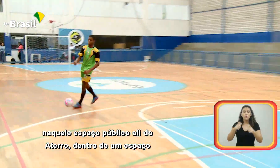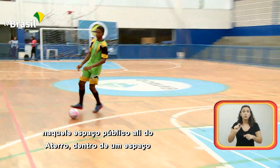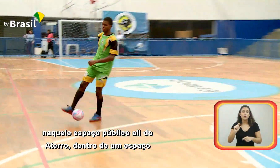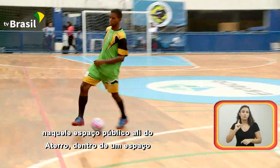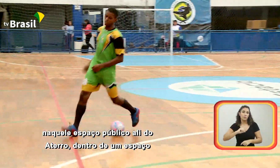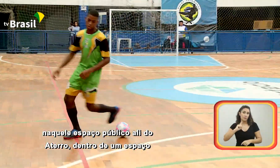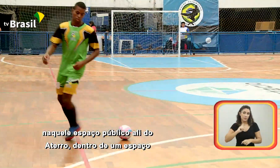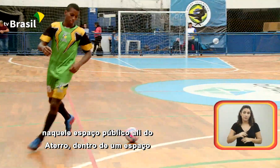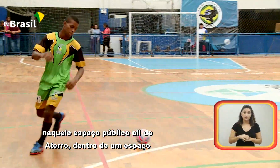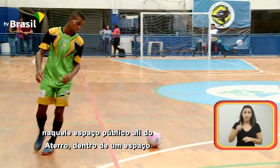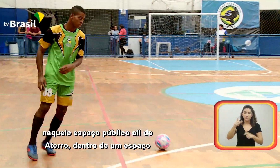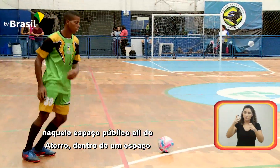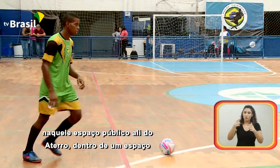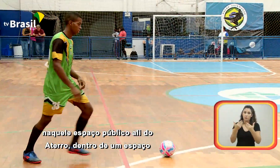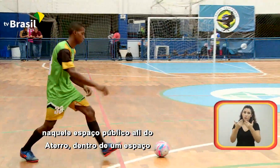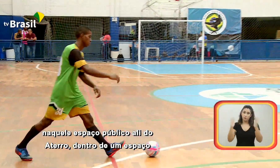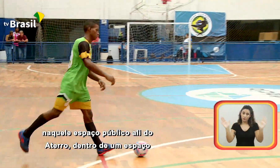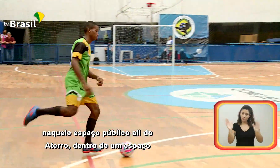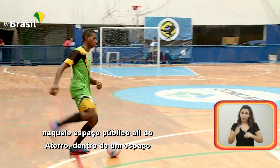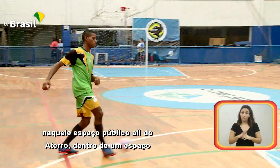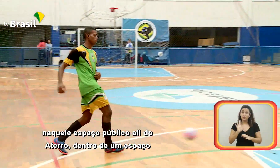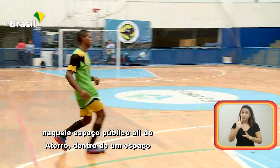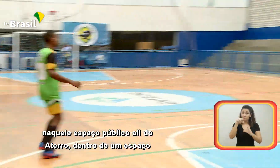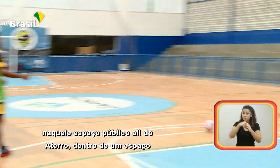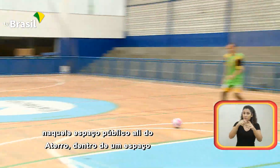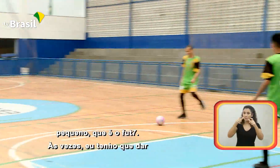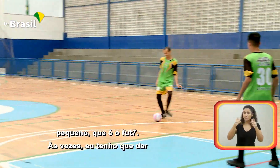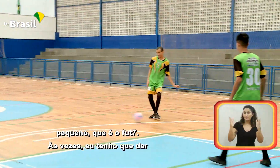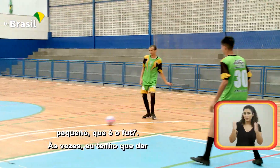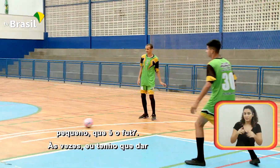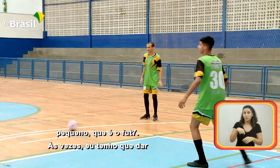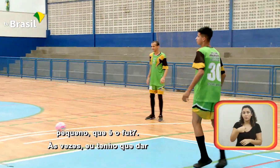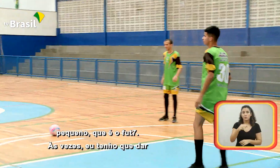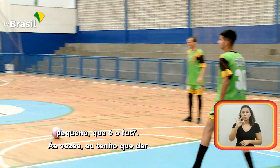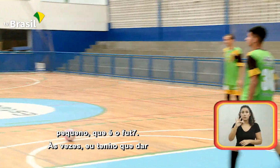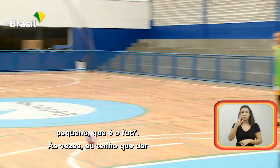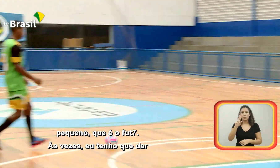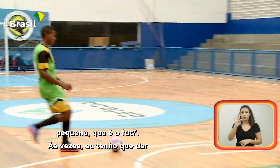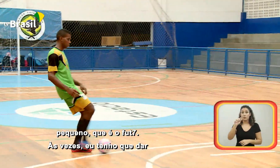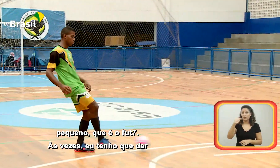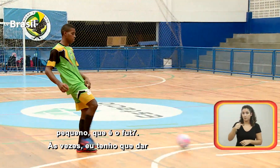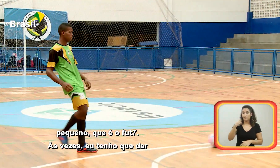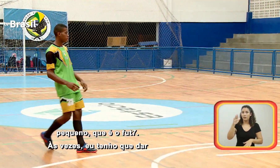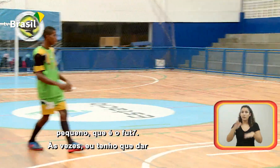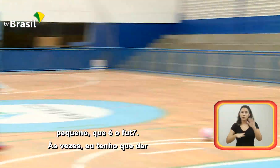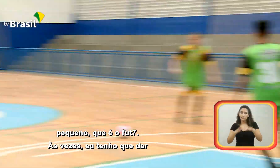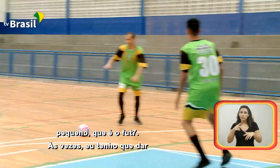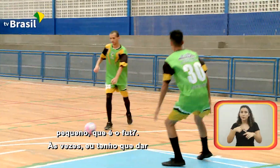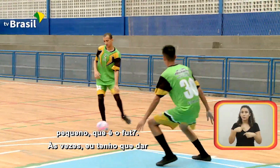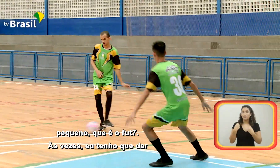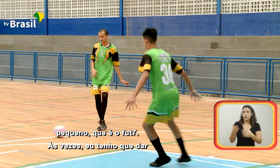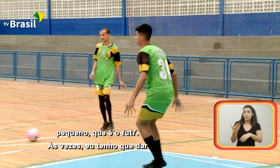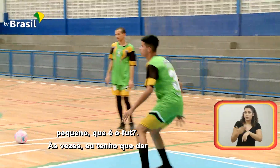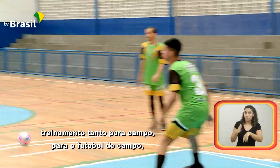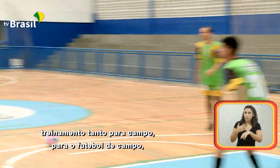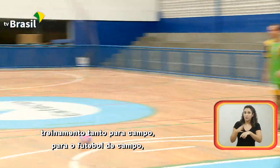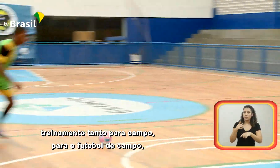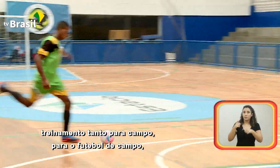do aterro, dentro de um espaço pequeno, que é o fut7. Então, às vezes eu tenho que dar treinamento tanto